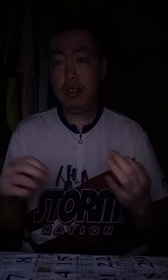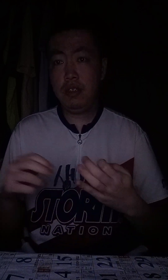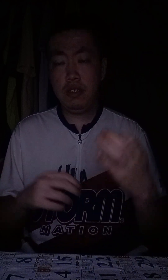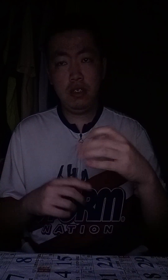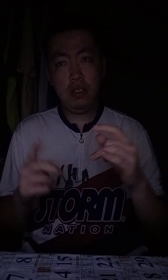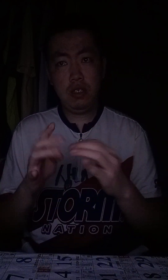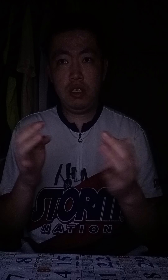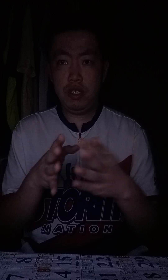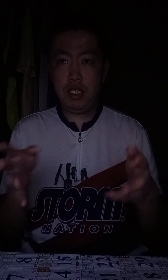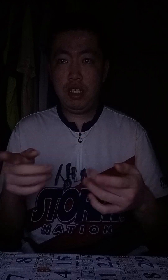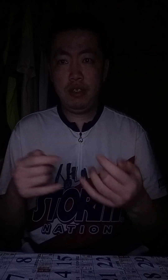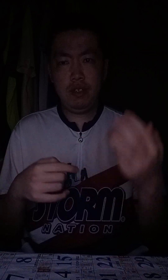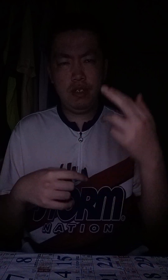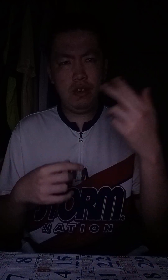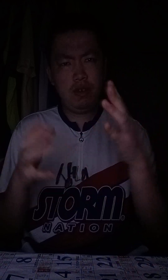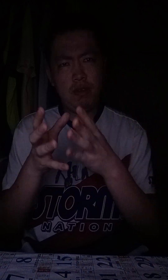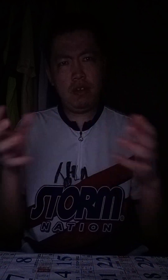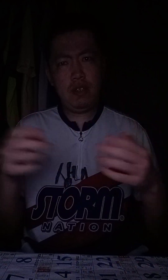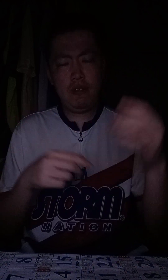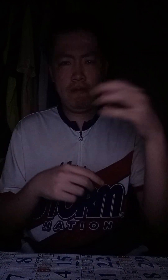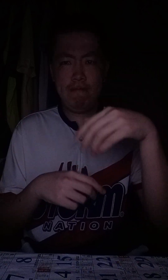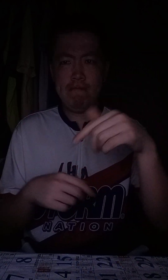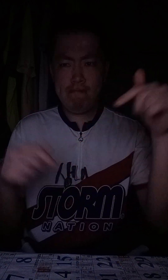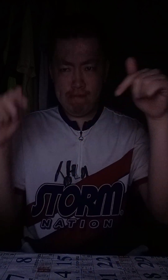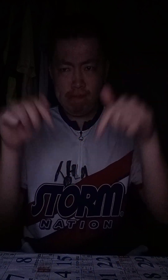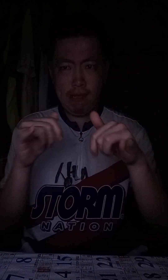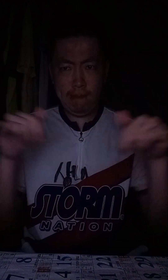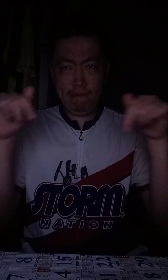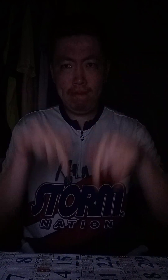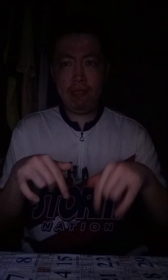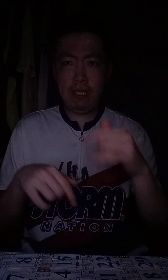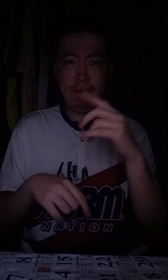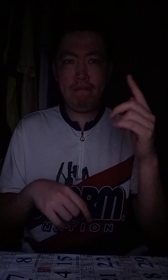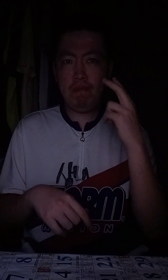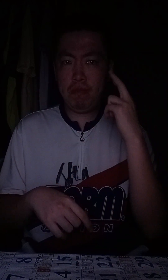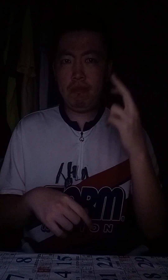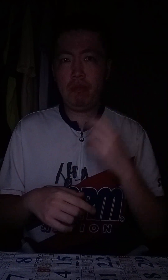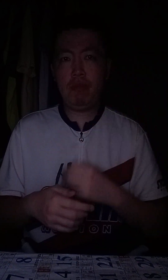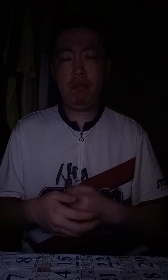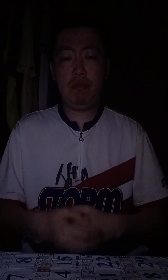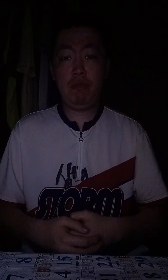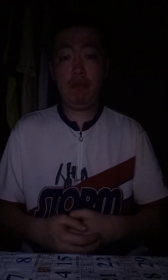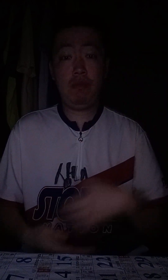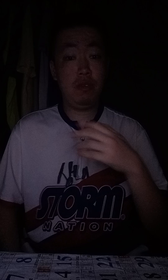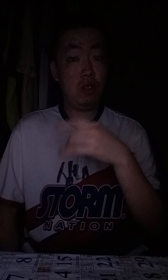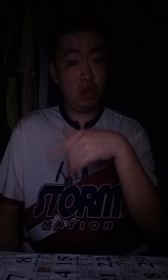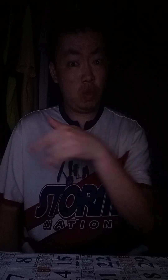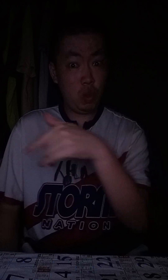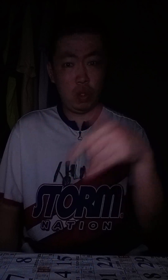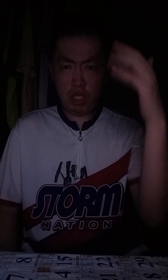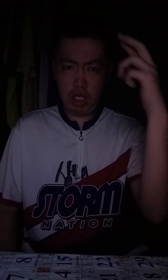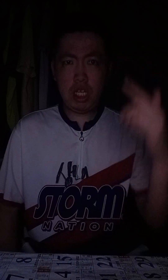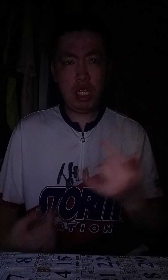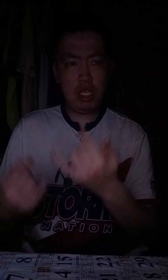경기 고양시의 한 아파트에서 사람이 떨어졌다는 신고가 접수됐습니다. 근처 초등학교에 다니는